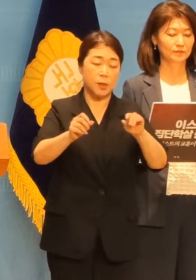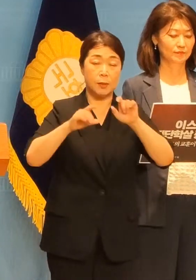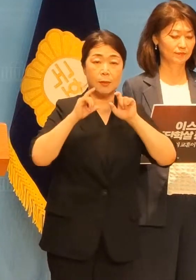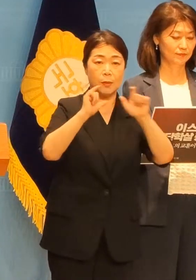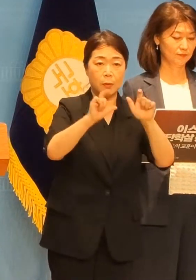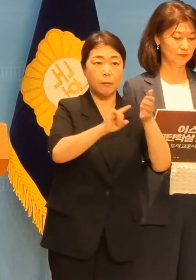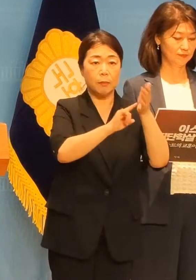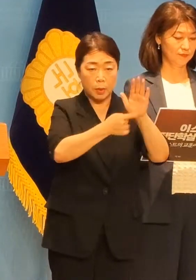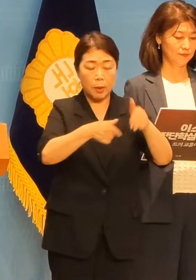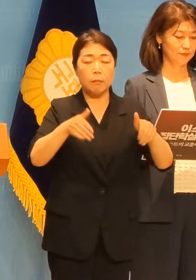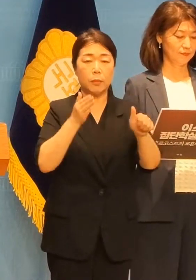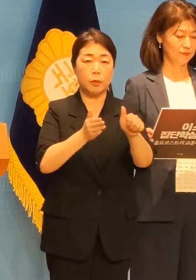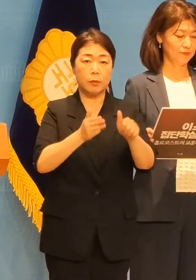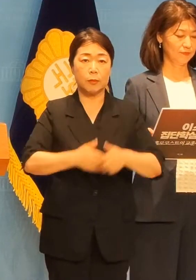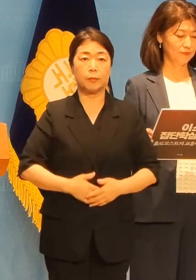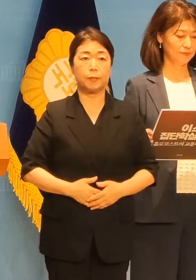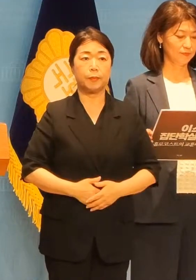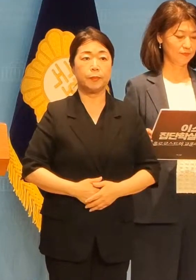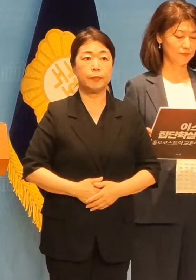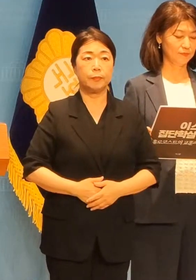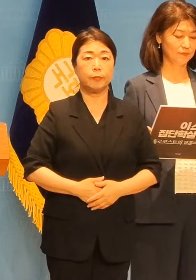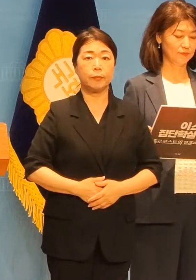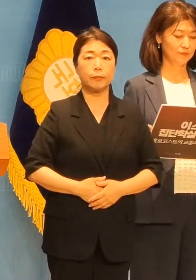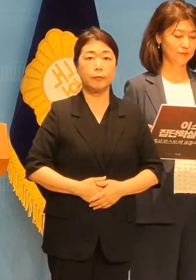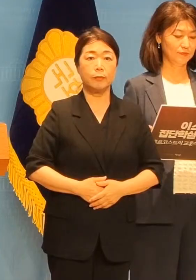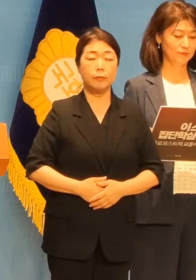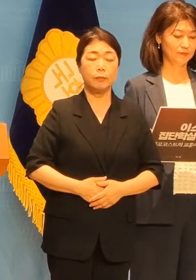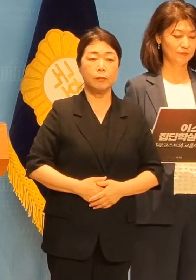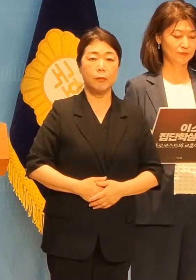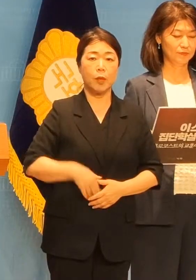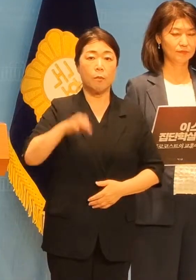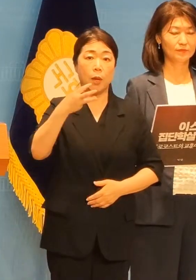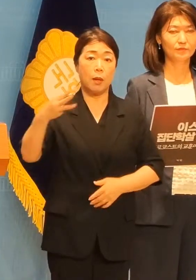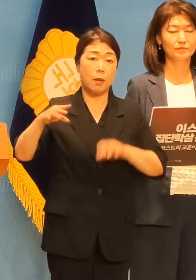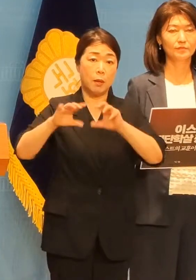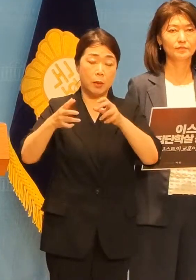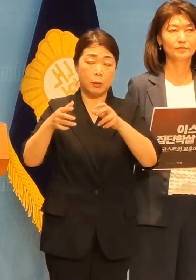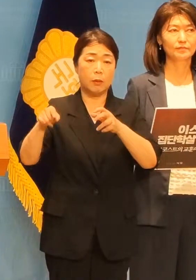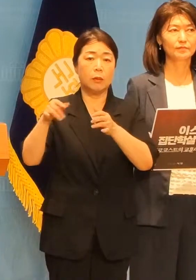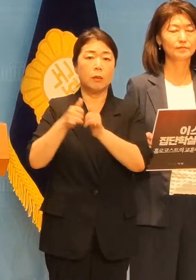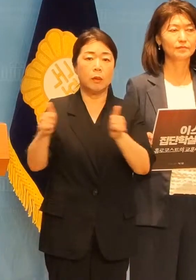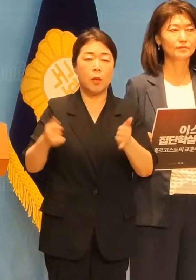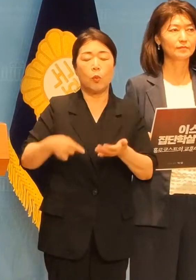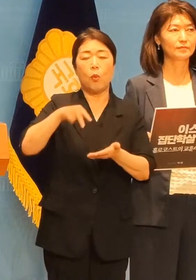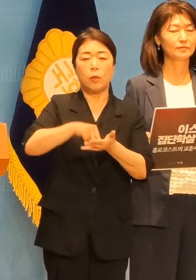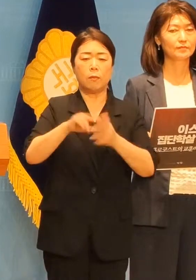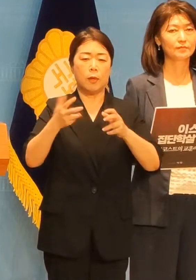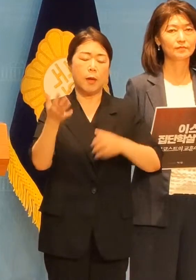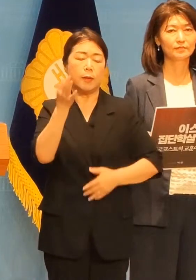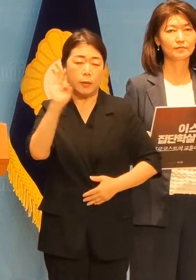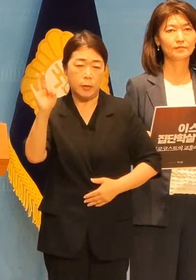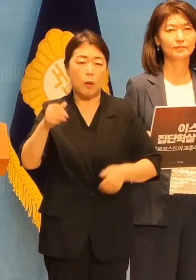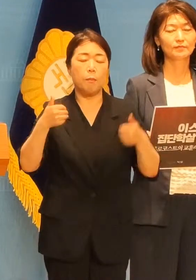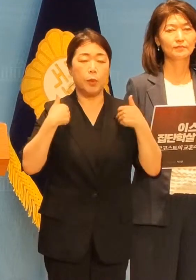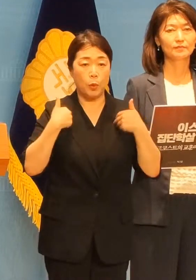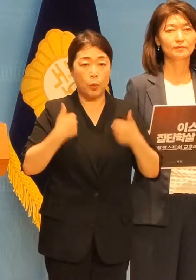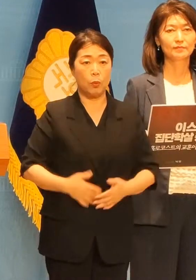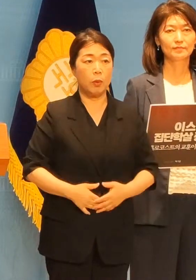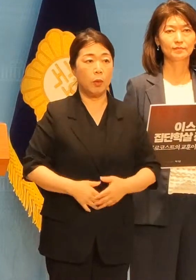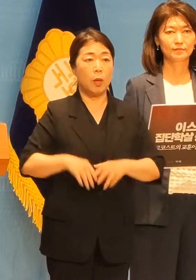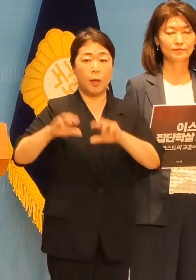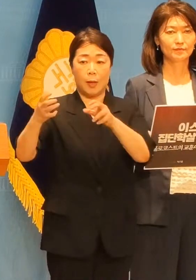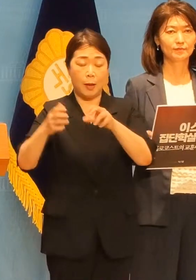것입니다. 또한 우리 정부는 팔레스타인의 독립국가 지위를 인정해야 합니다. 두 국가론을